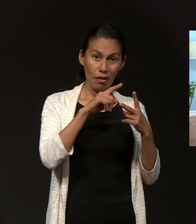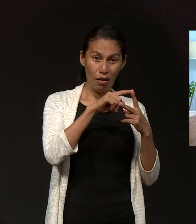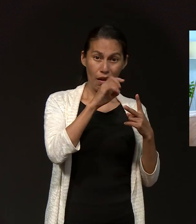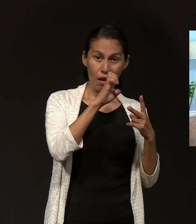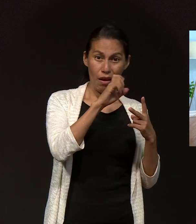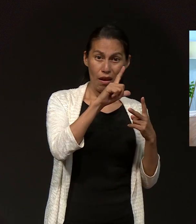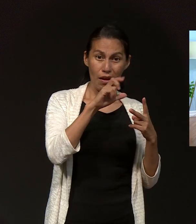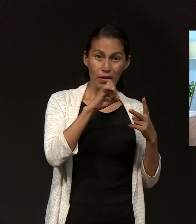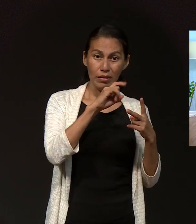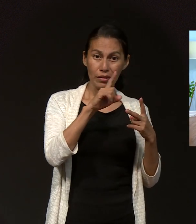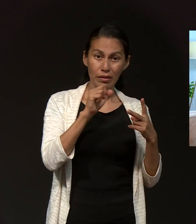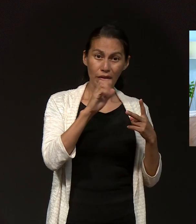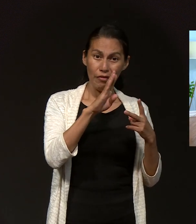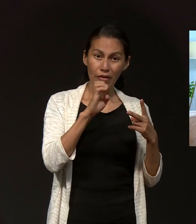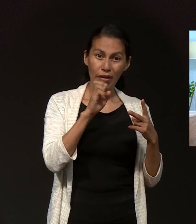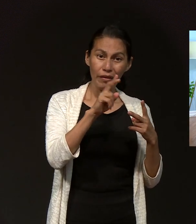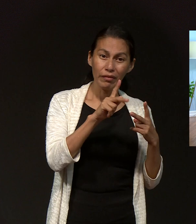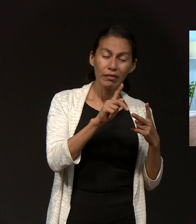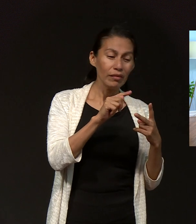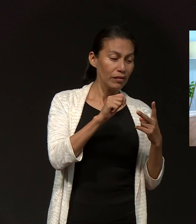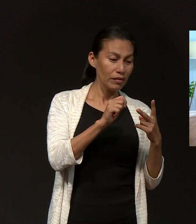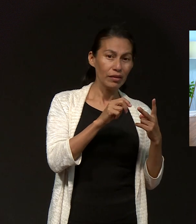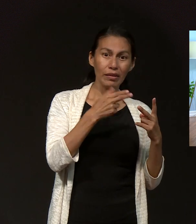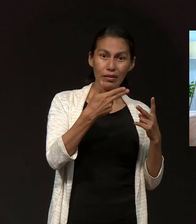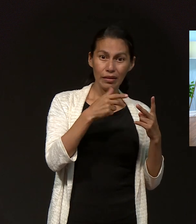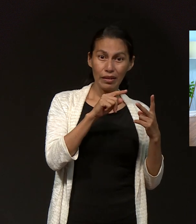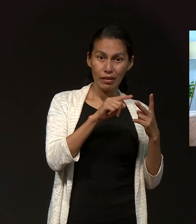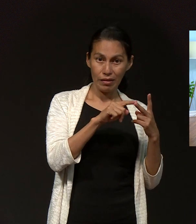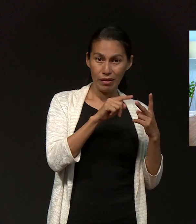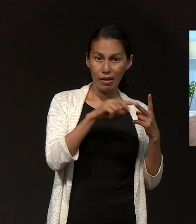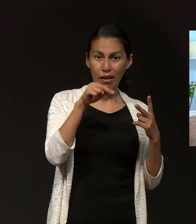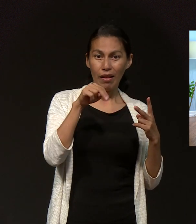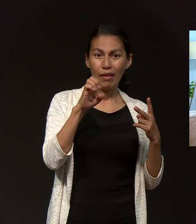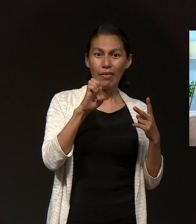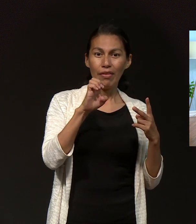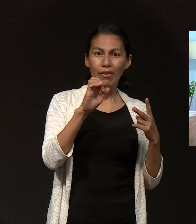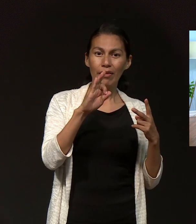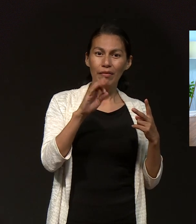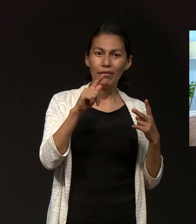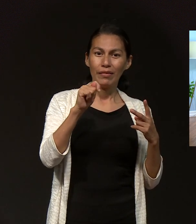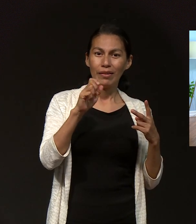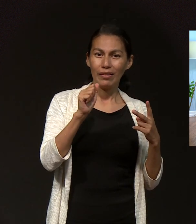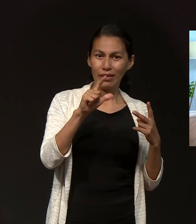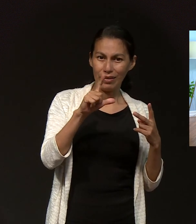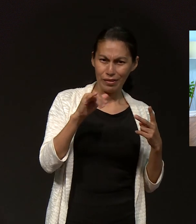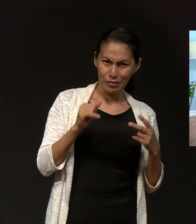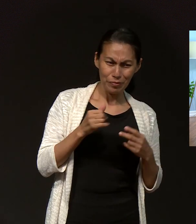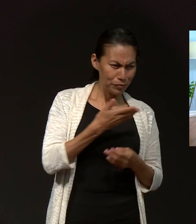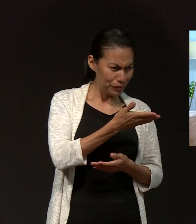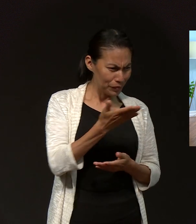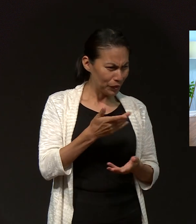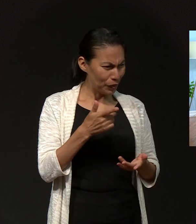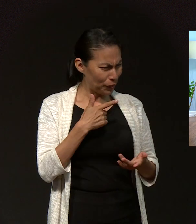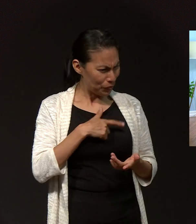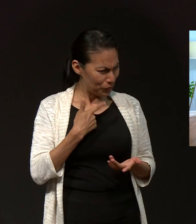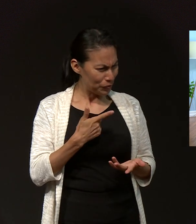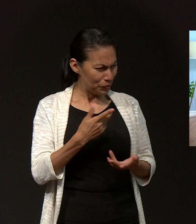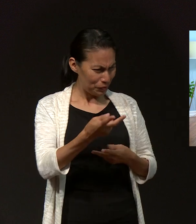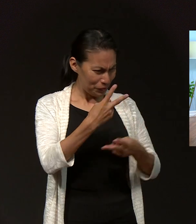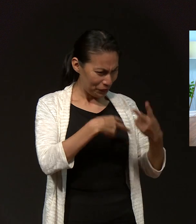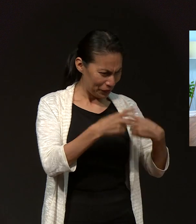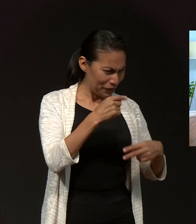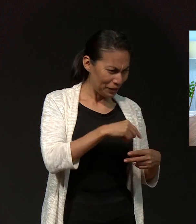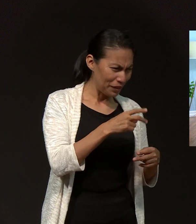amablemente han aceptado nuestra invitación para estar con nosotros. Buenas noches, Buenas noches, pastor. Muchas gracias. Elizabeth,